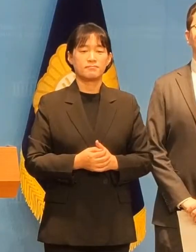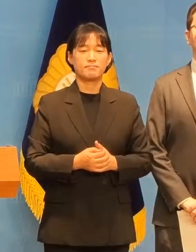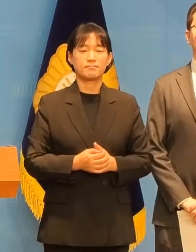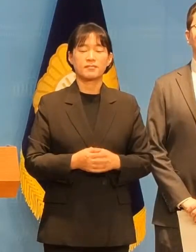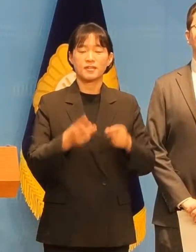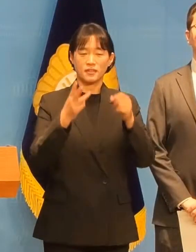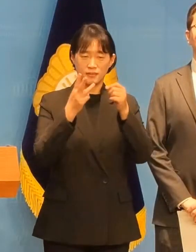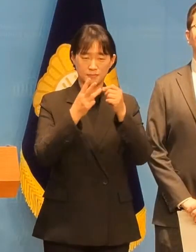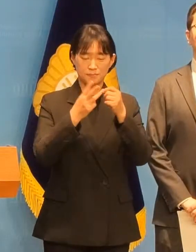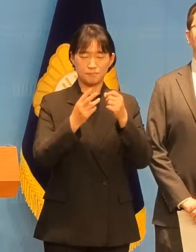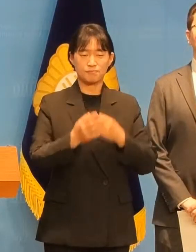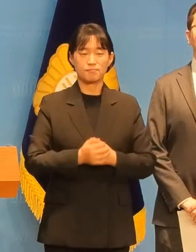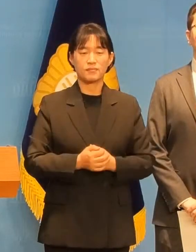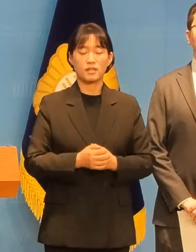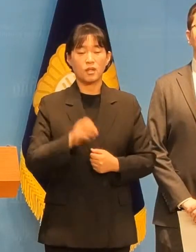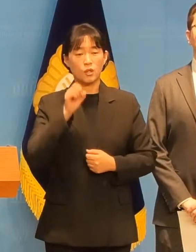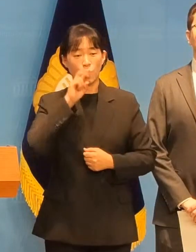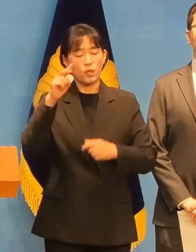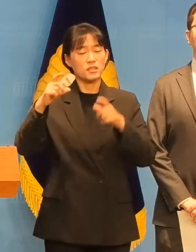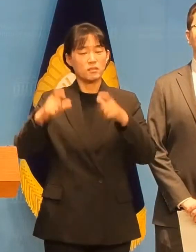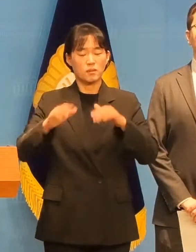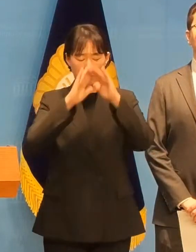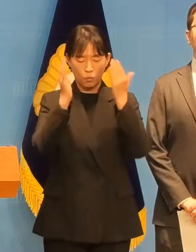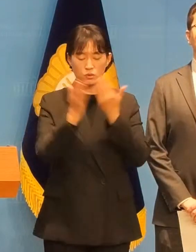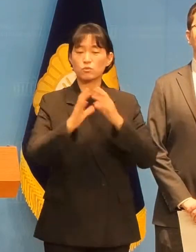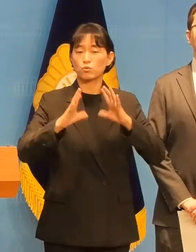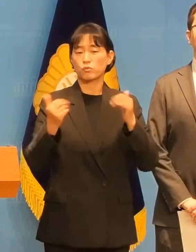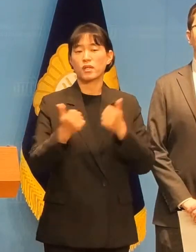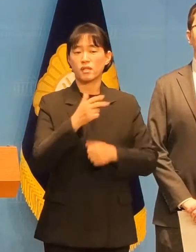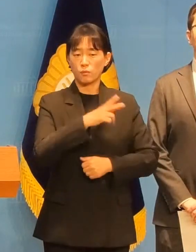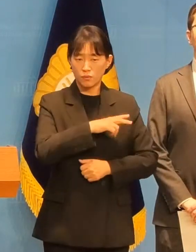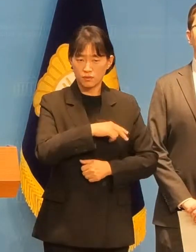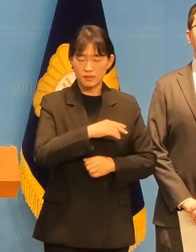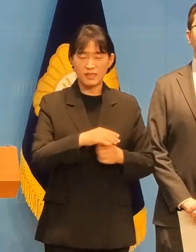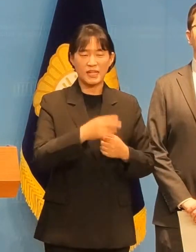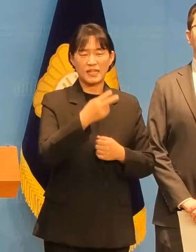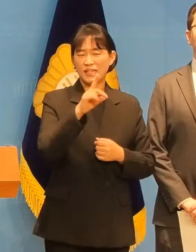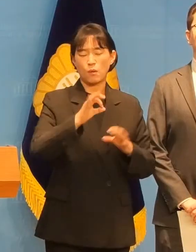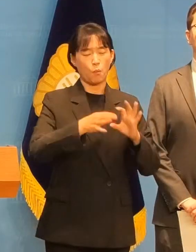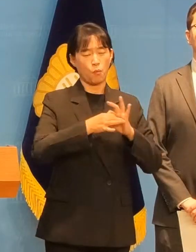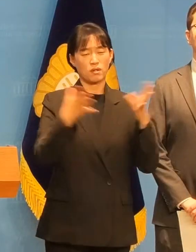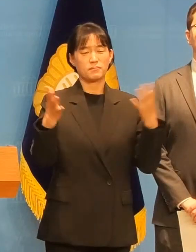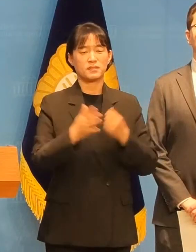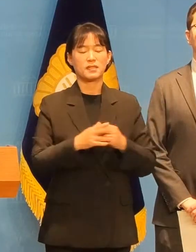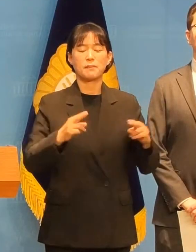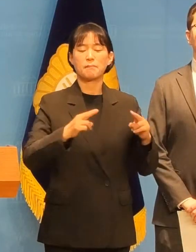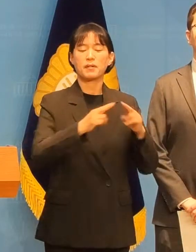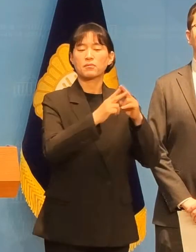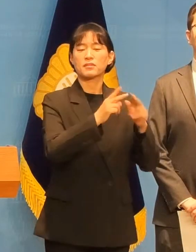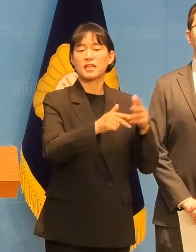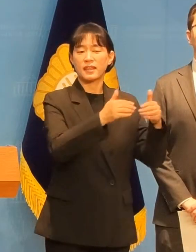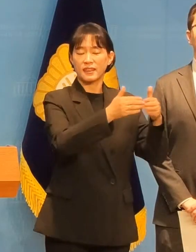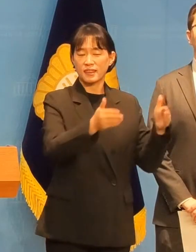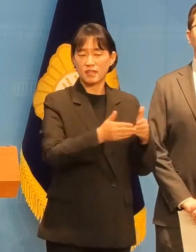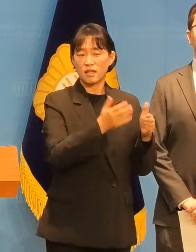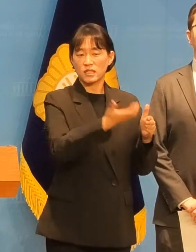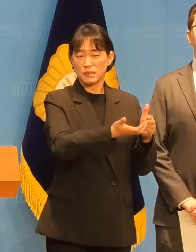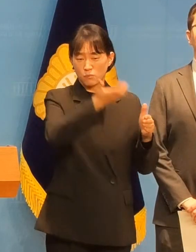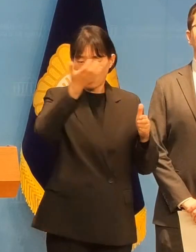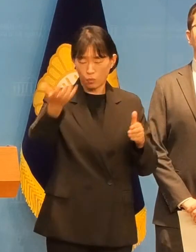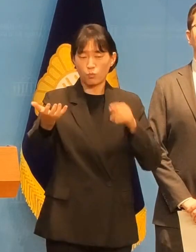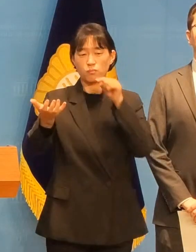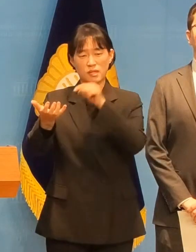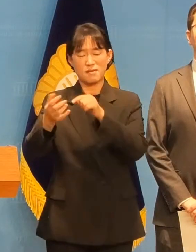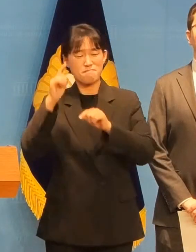셋, 용인 지역의 모든 국회의원께서는 당파를 넘어 반도체 산단 지방 이전 요구에